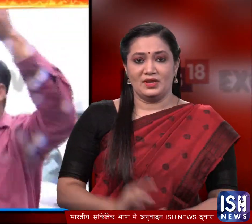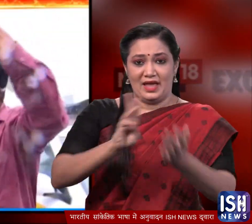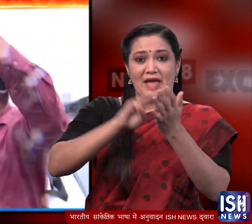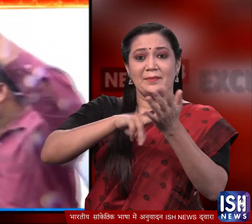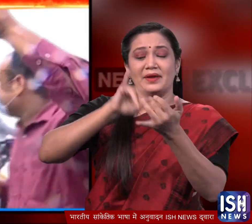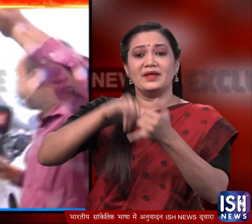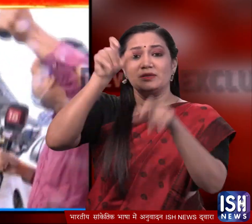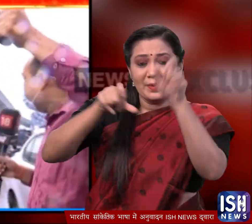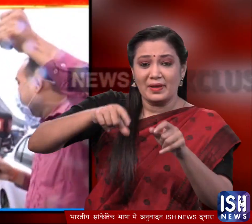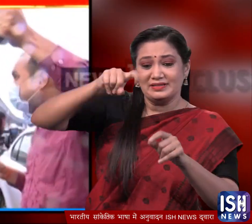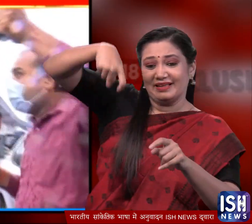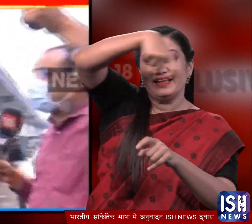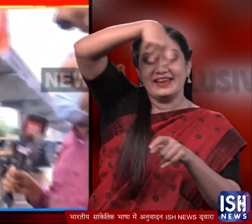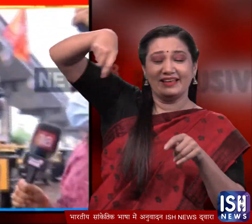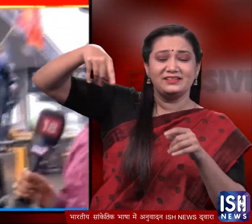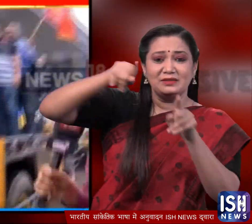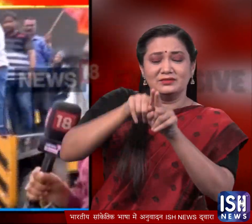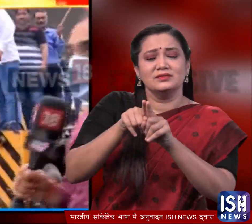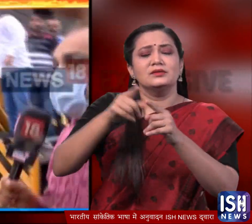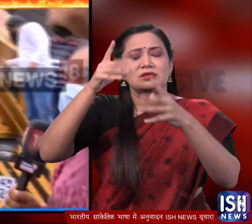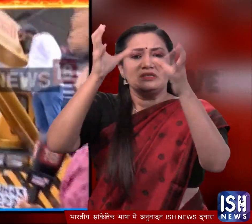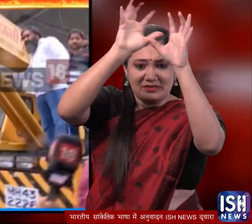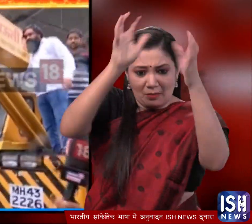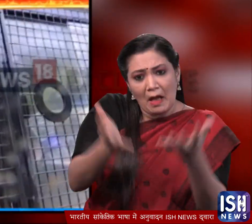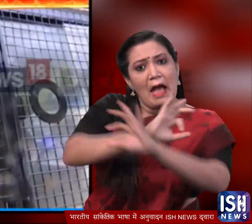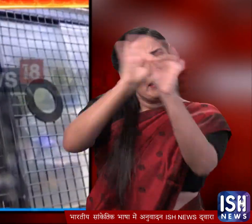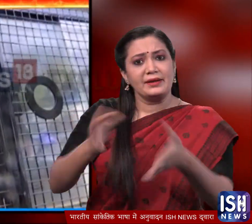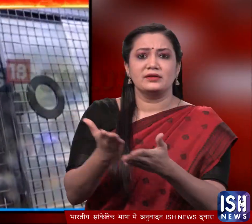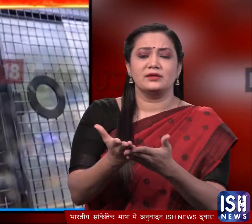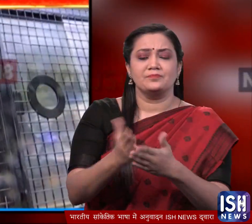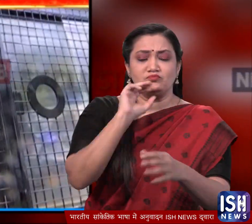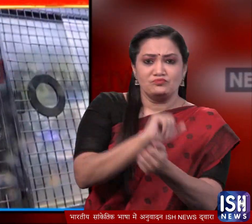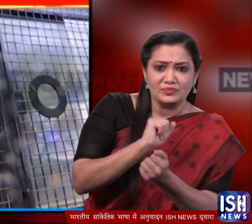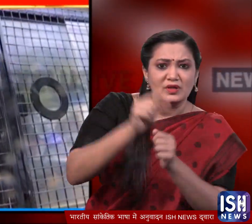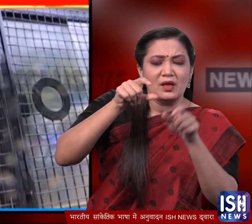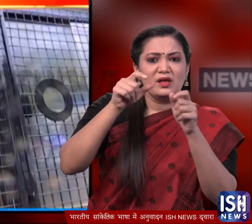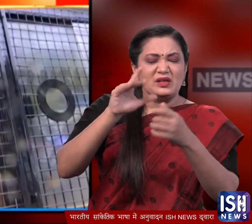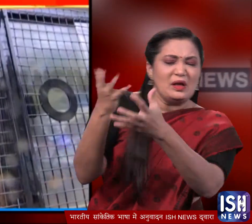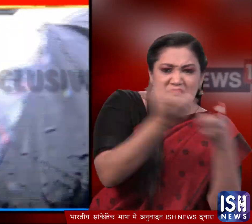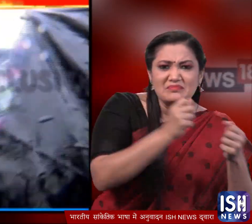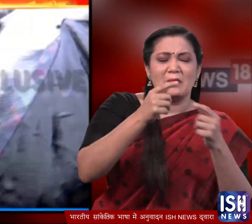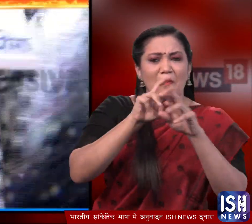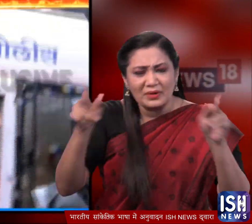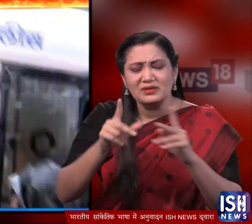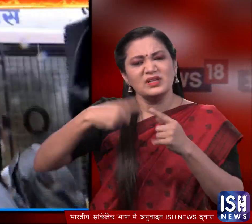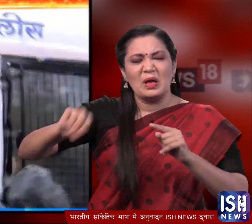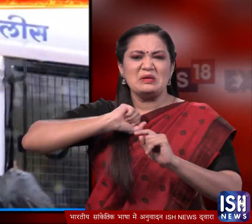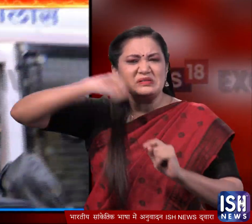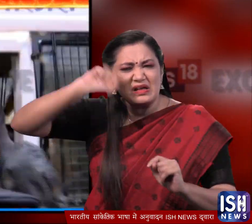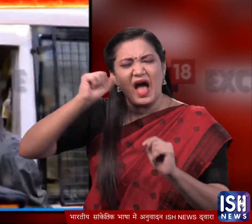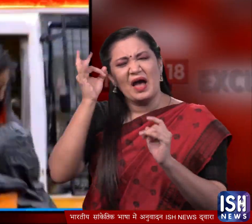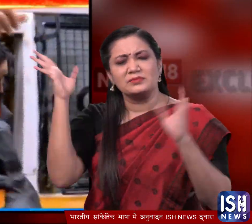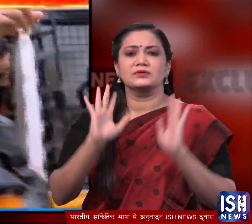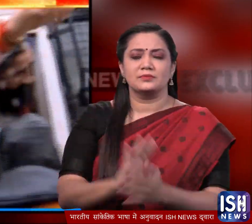को आप देखिए कि क्रेन पर चढ़े हुए हैं और क्रेन लेकर ही पूरा आए हुए हैं। पुलिस के इस एक्शन से वो लोग भड़क गए और उन्होंने नारेबाजी शुरू कर दी,